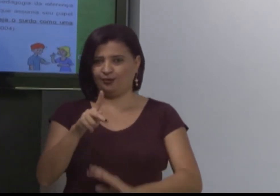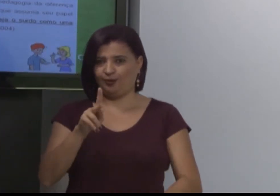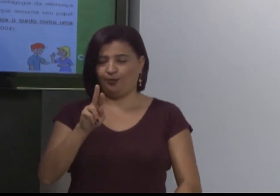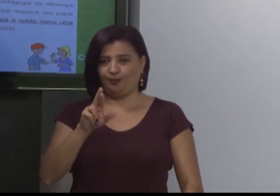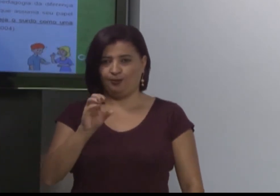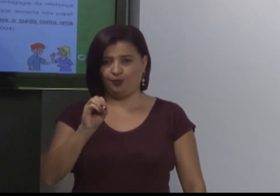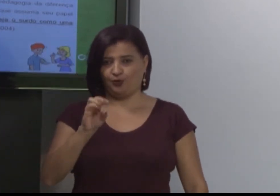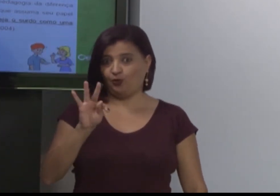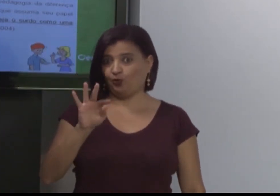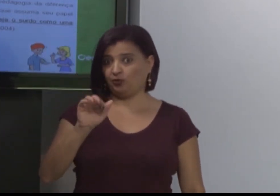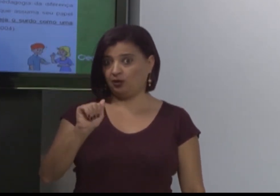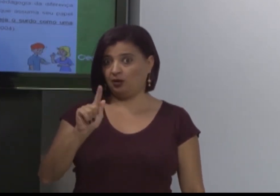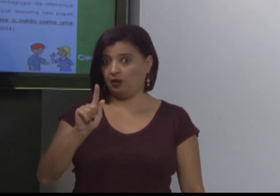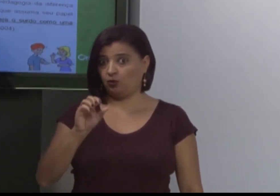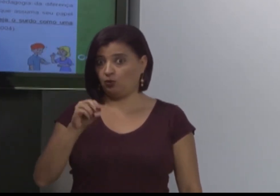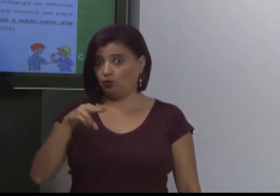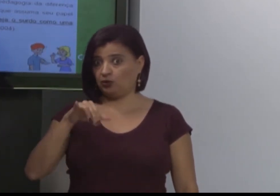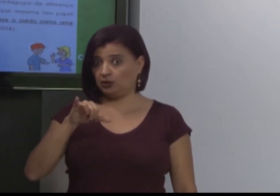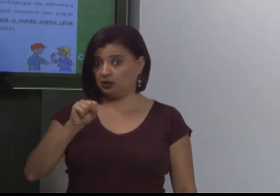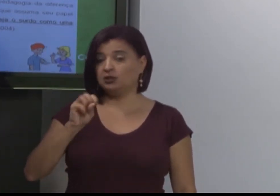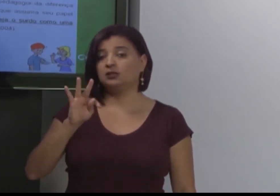é colocar o surdo como protagonista,